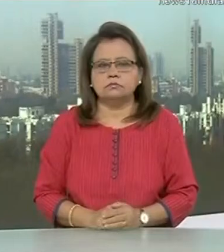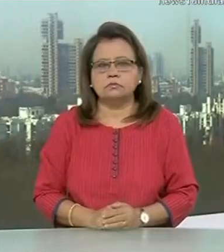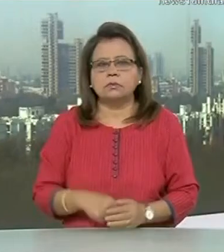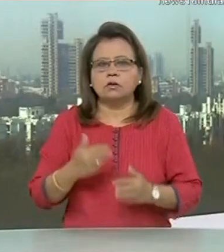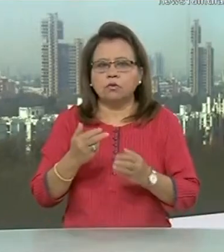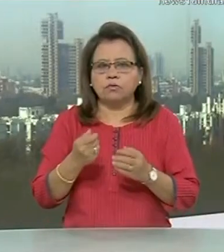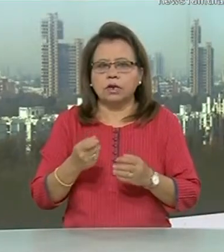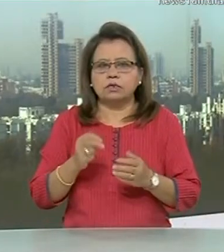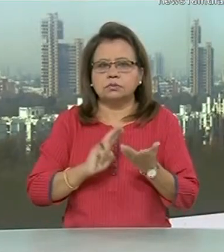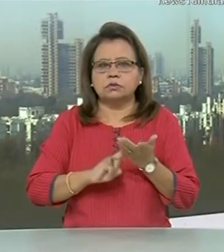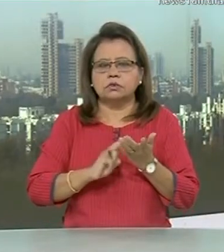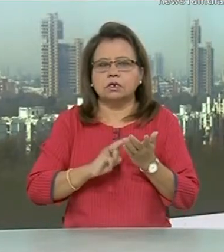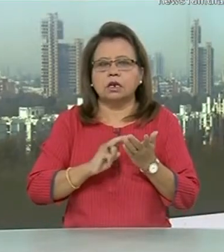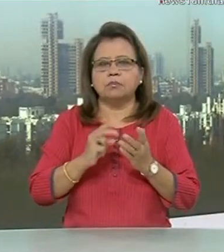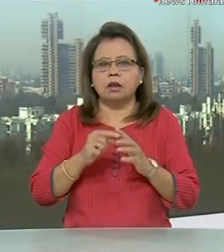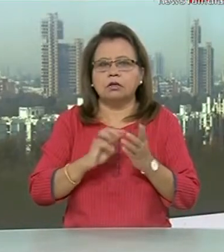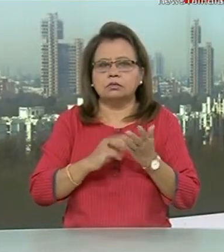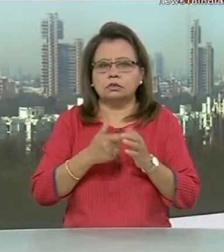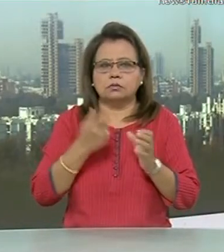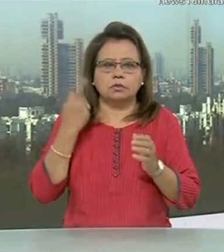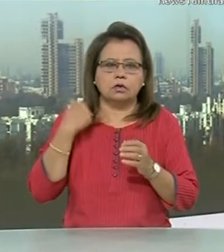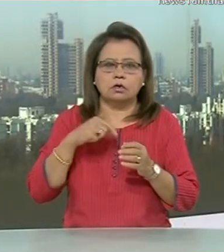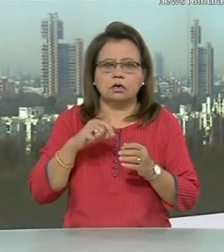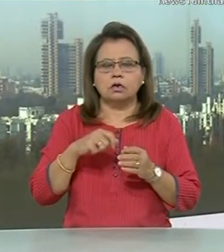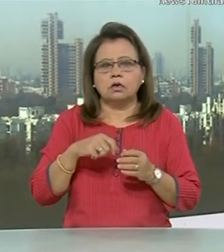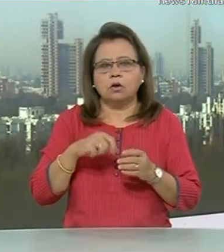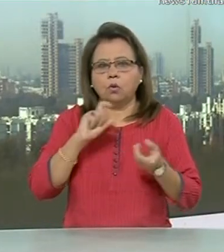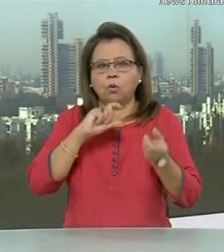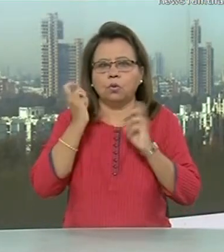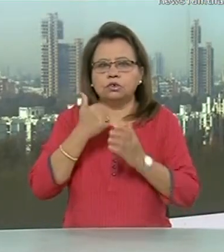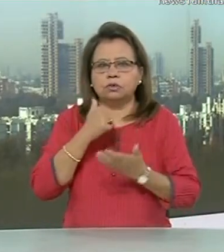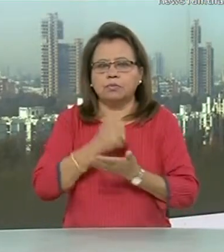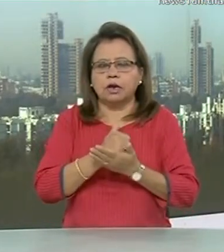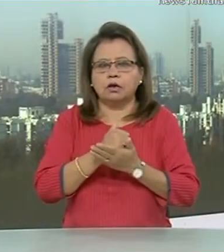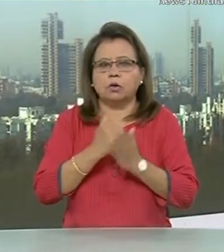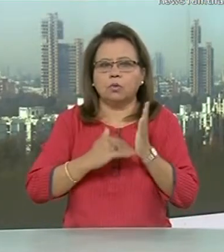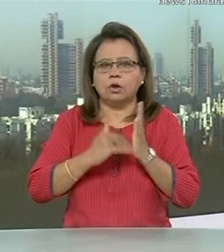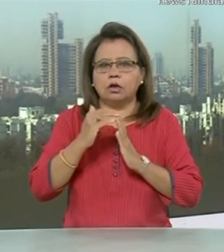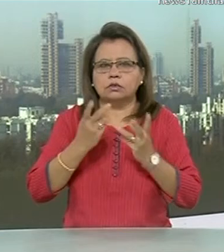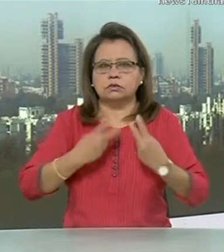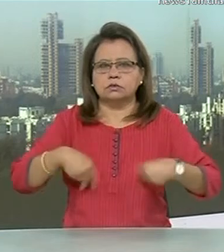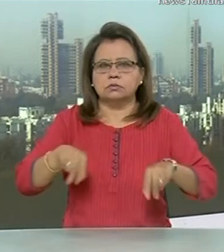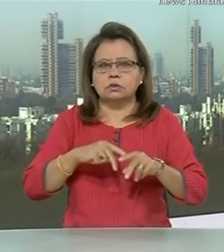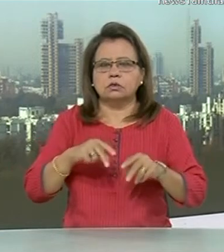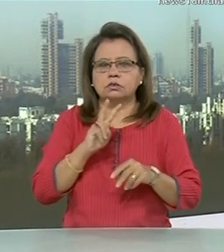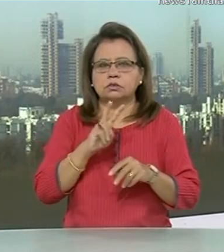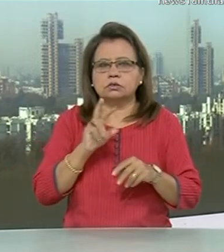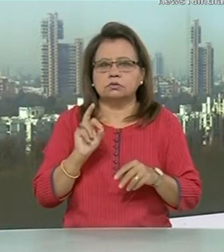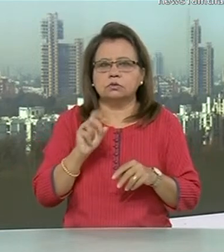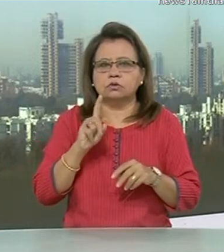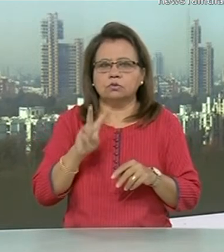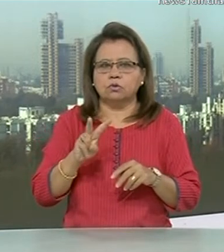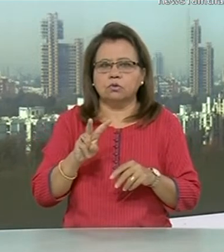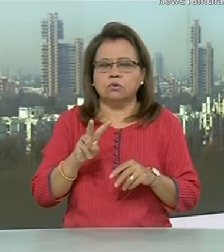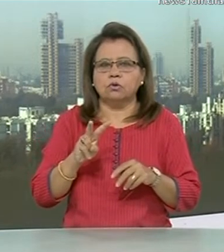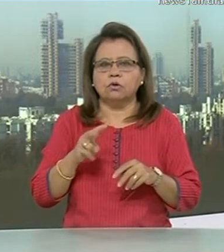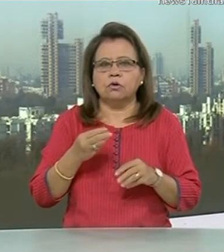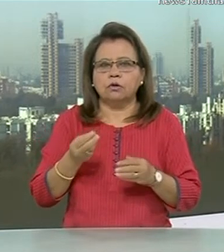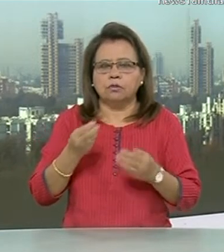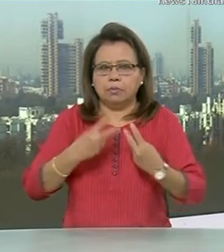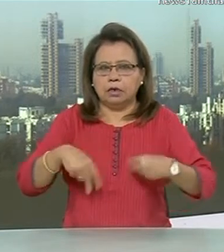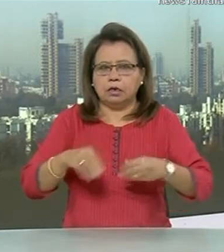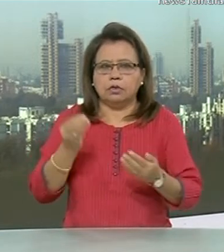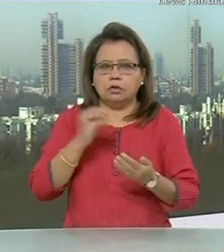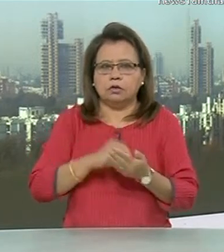कि वित्तमंत्री निर्मला सीतारमन ने कल विश्व बैंक की विकास समिति की 102वीं बैठक के पूर्ण सत्र की बैठक